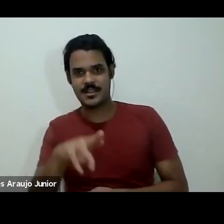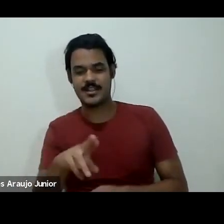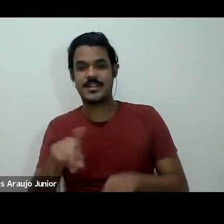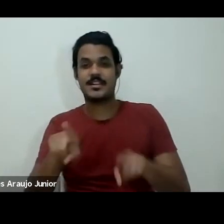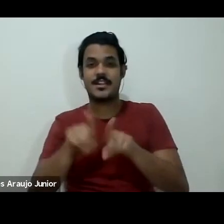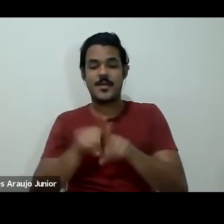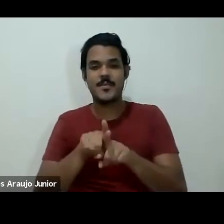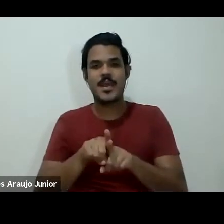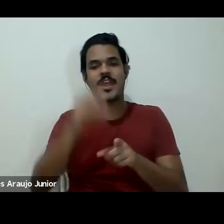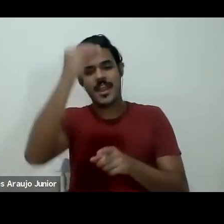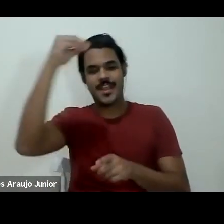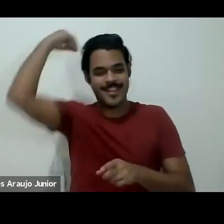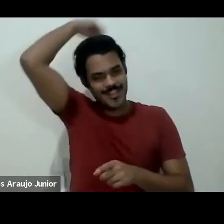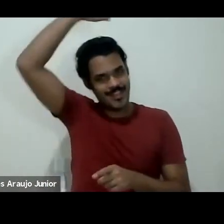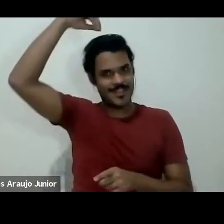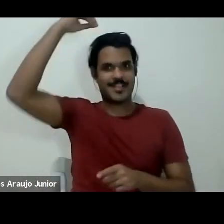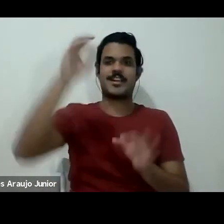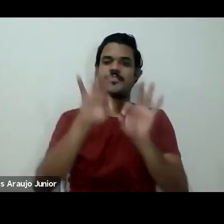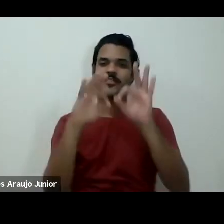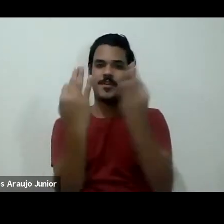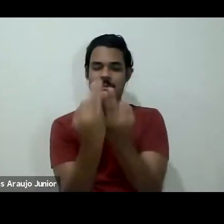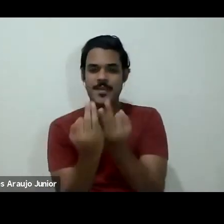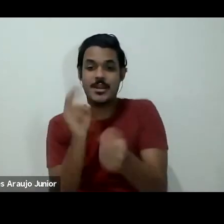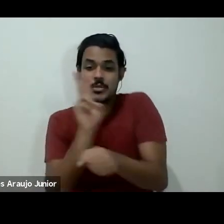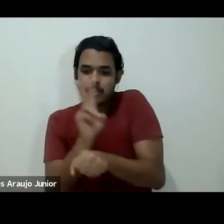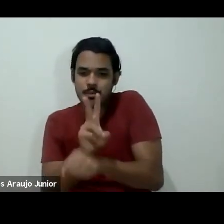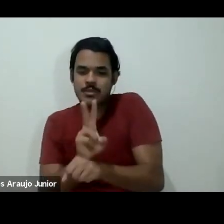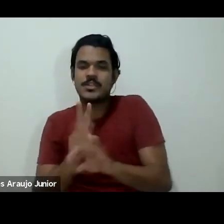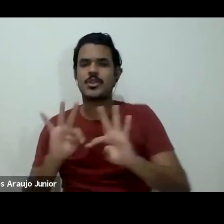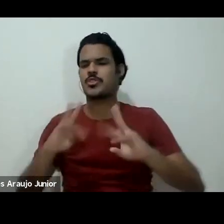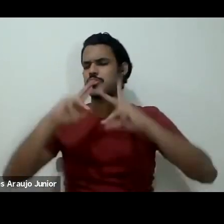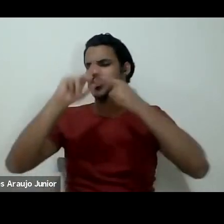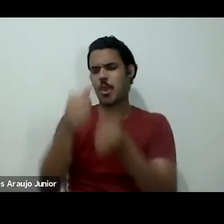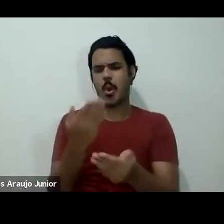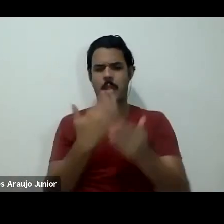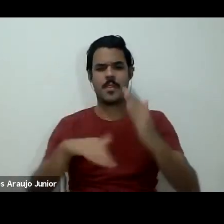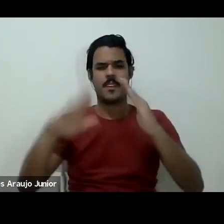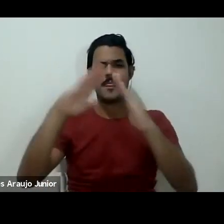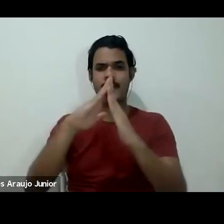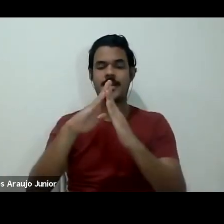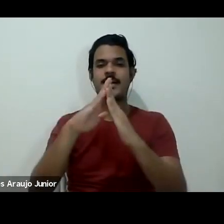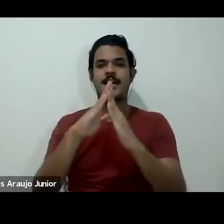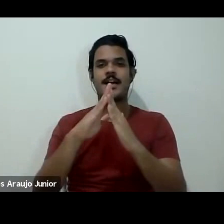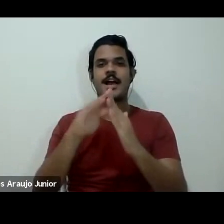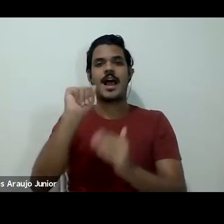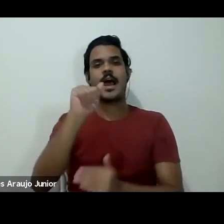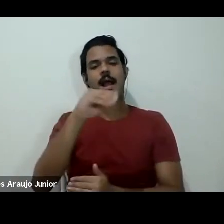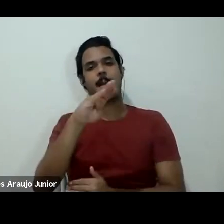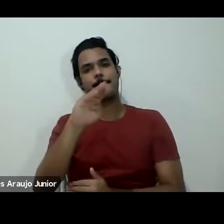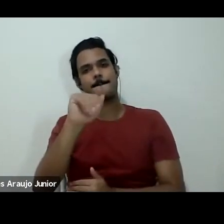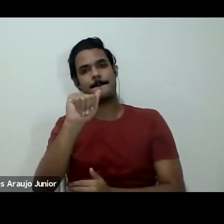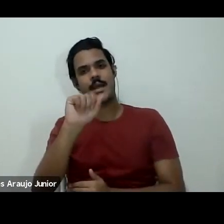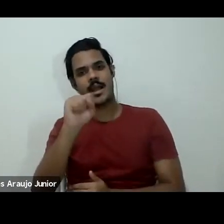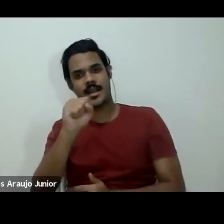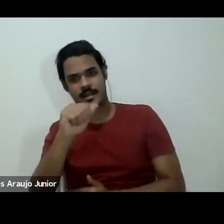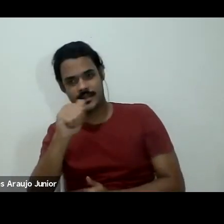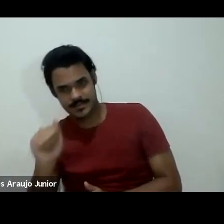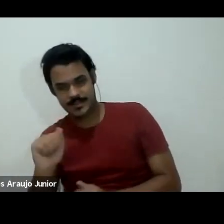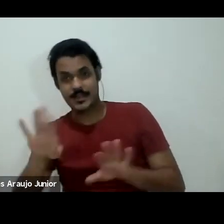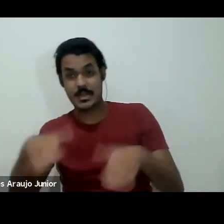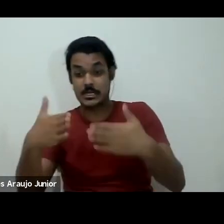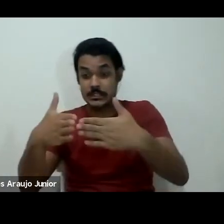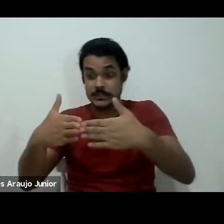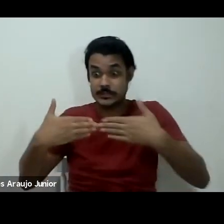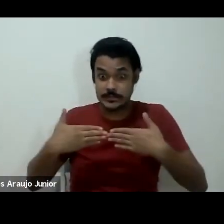falar, todo o povo do Abassada Deus Oxum de Dejemi, pedir licença e agradecer pela